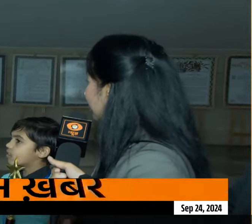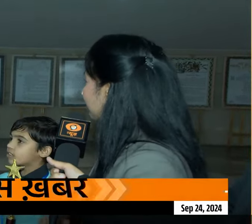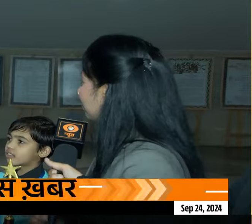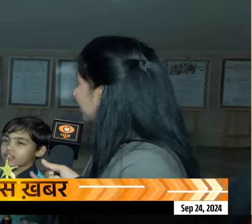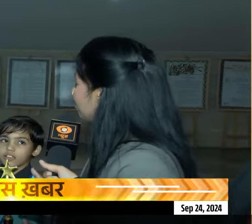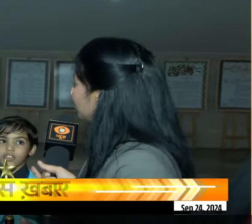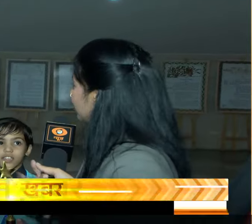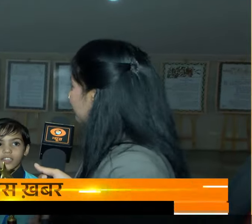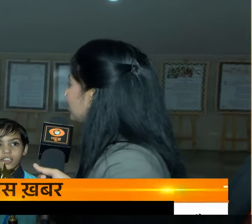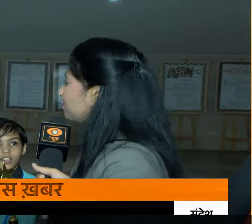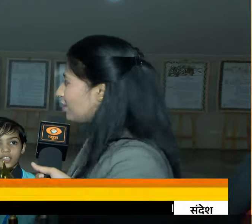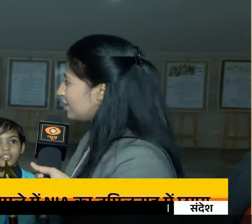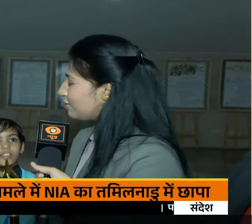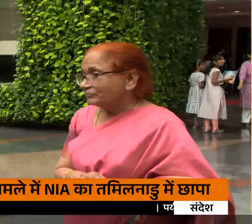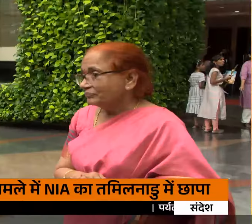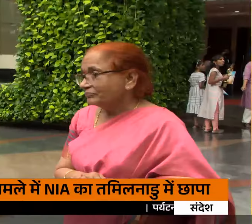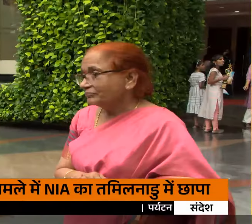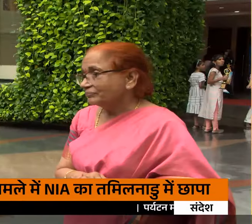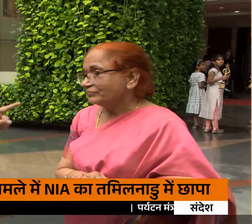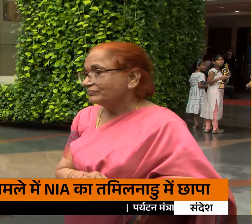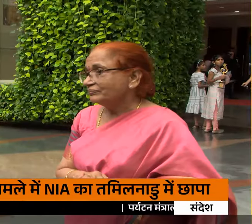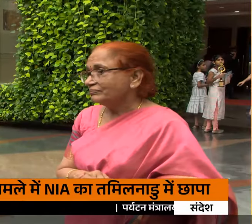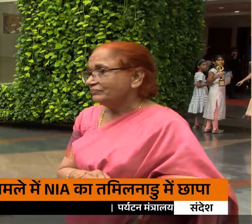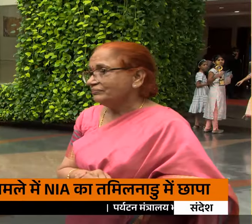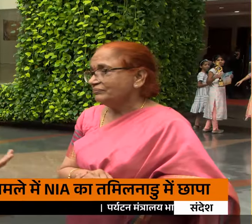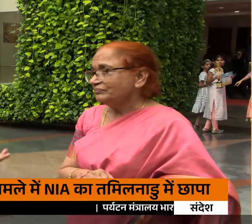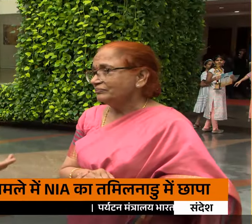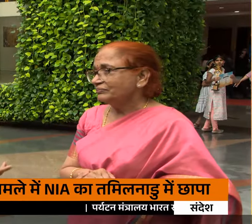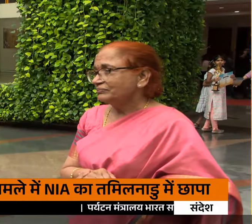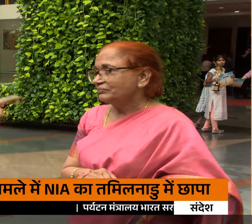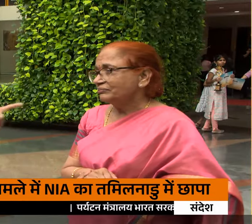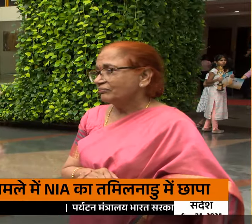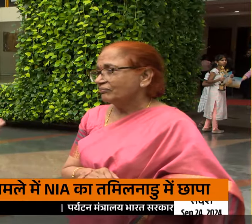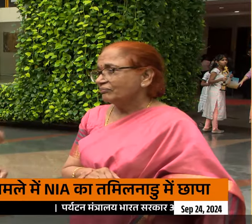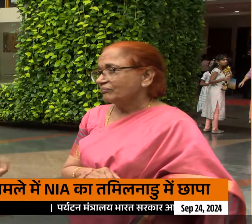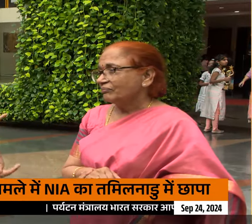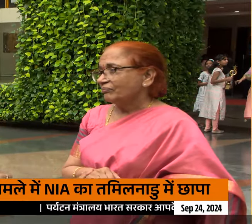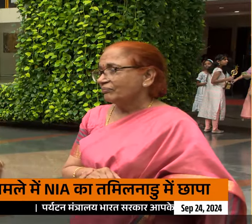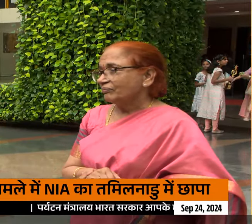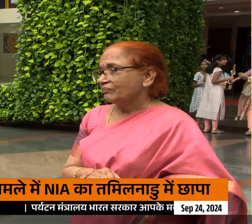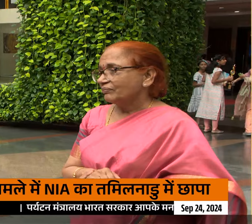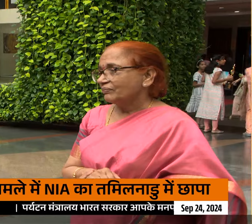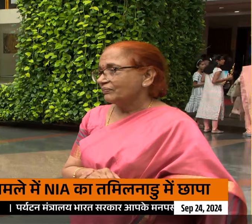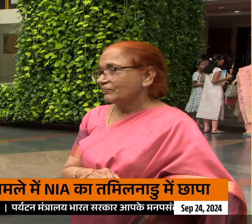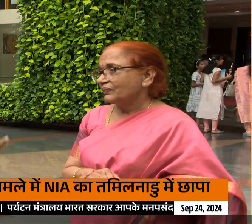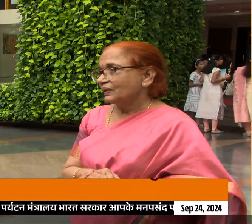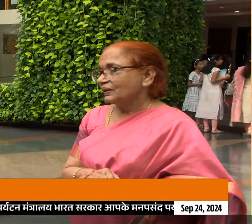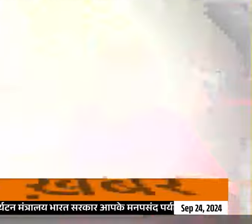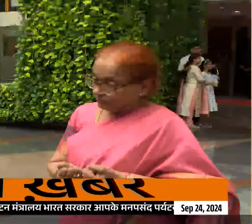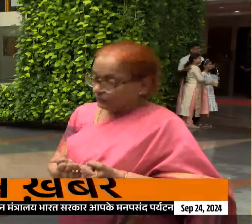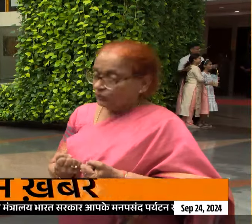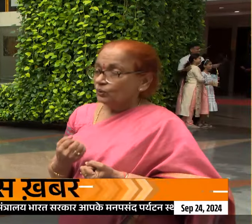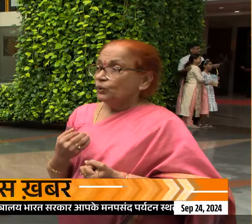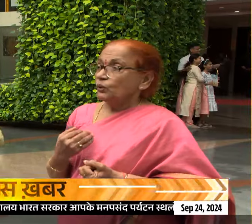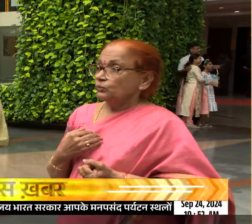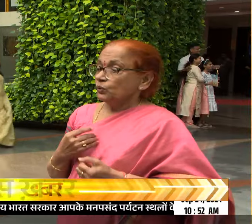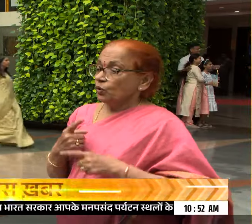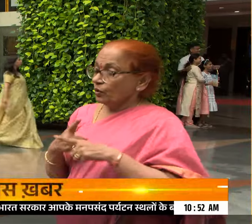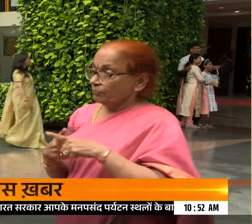मैं लेवल क्या उसे सफ एजुकेशन हो आपका अनुभो क्या रहा है आप चाहती क्या है ग़र्मेंट से मैं ग़र्मेंट से